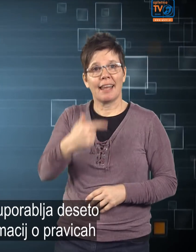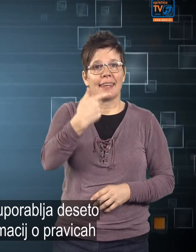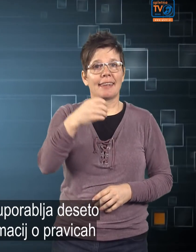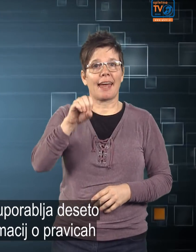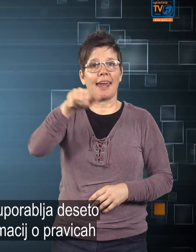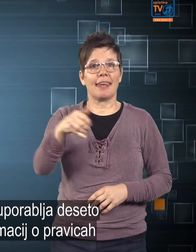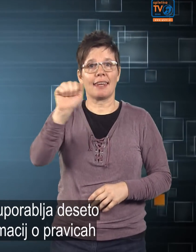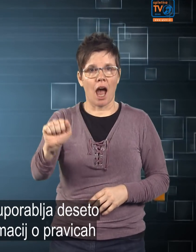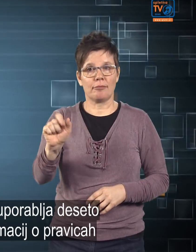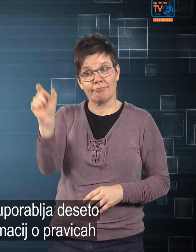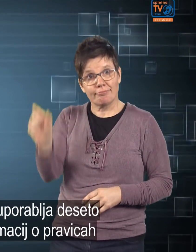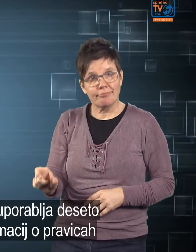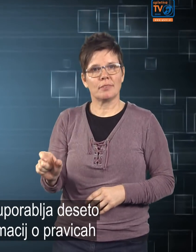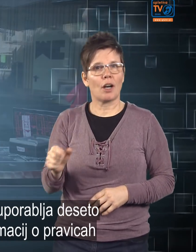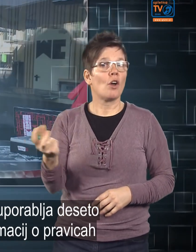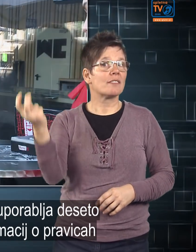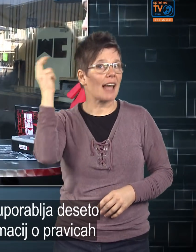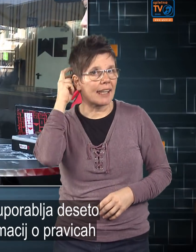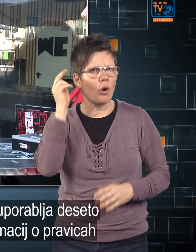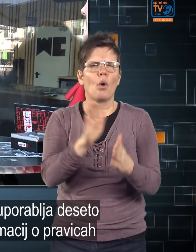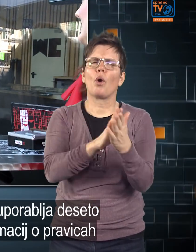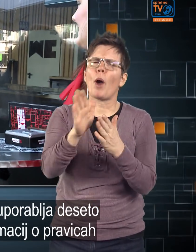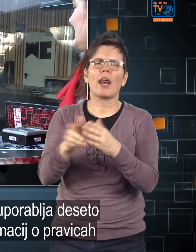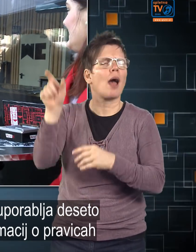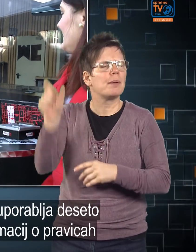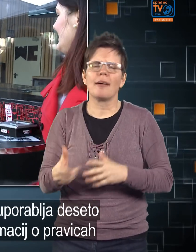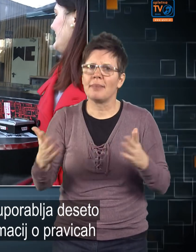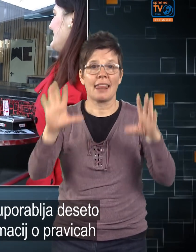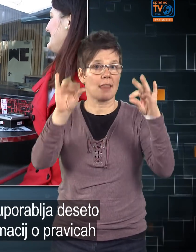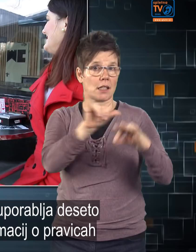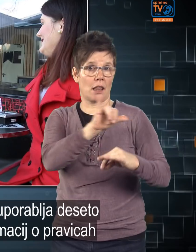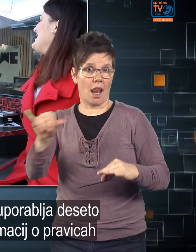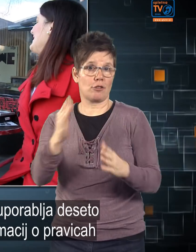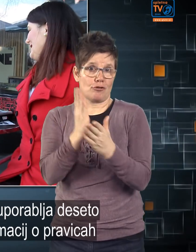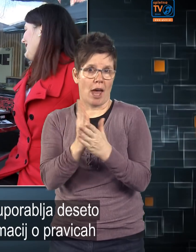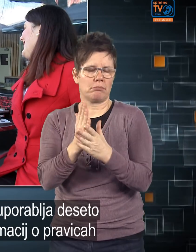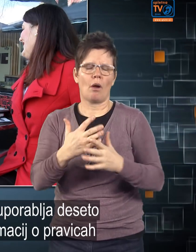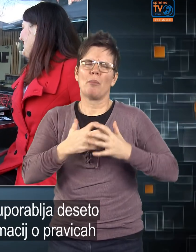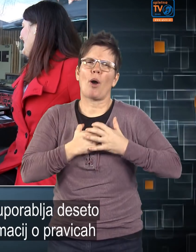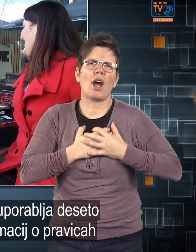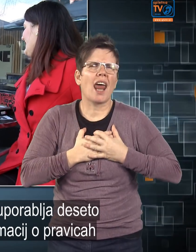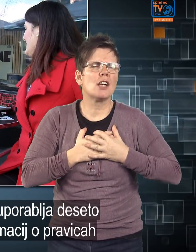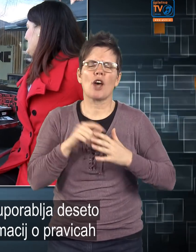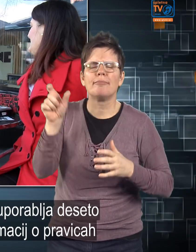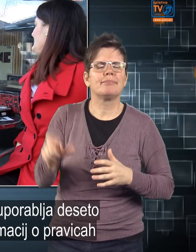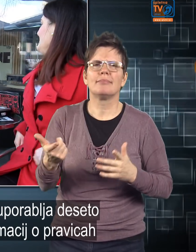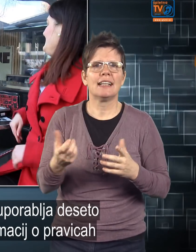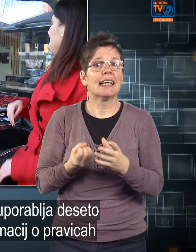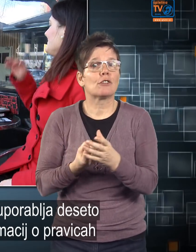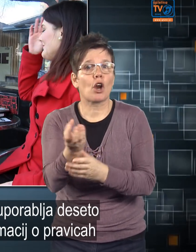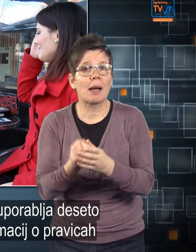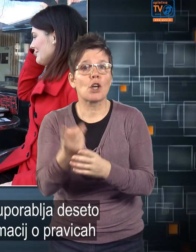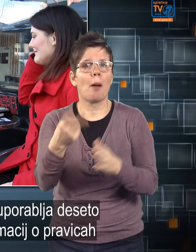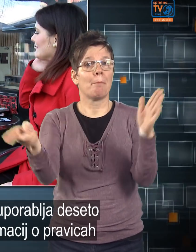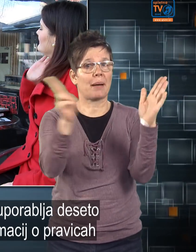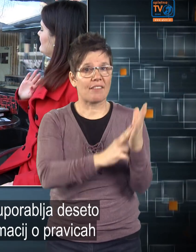Teja, ki polžev vsadek uporablja 10. leto, pogreša več informacij o pravicah uporabnikov polževih vsadkov.